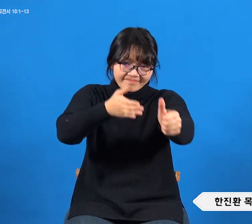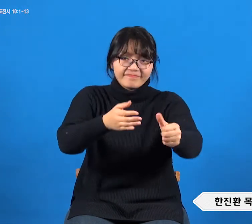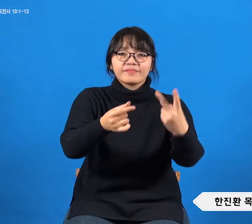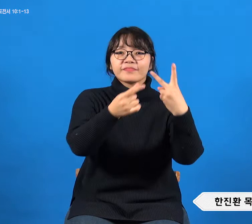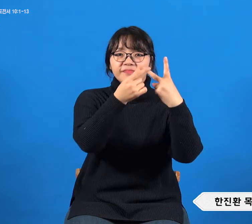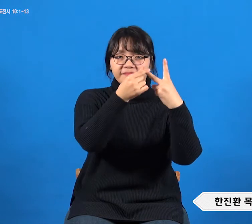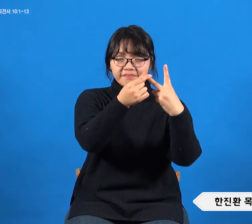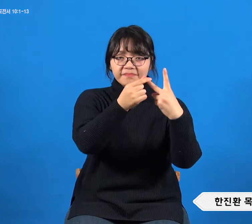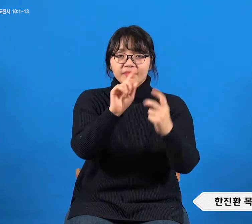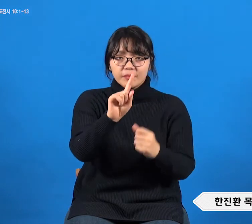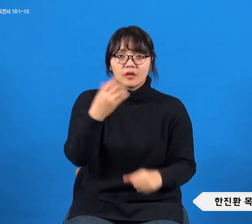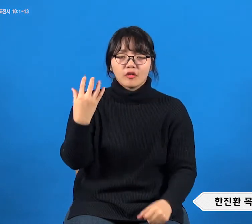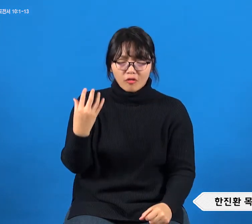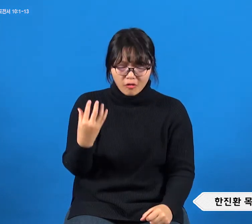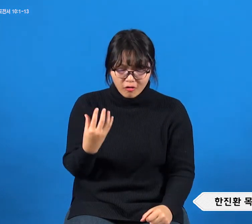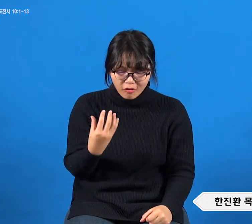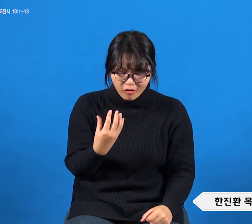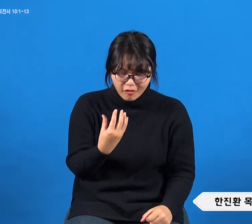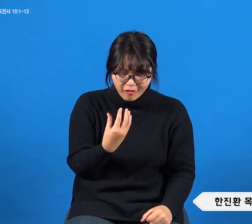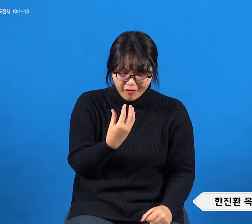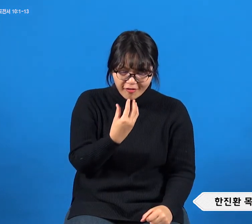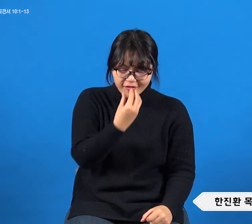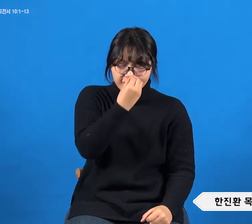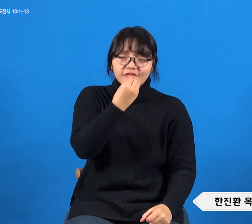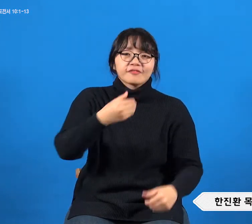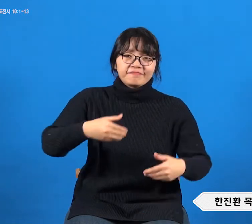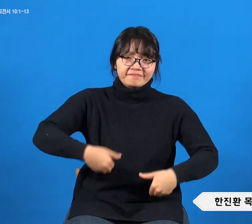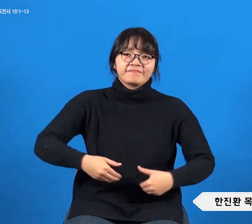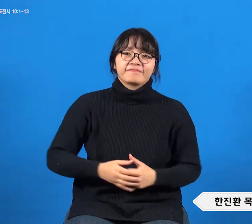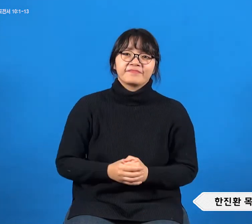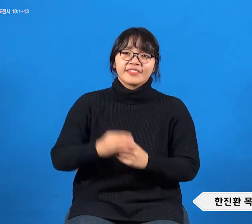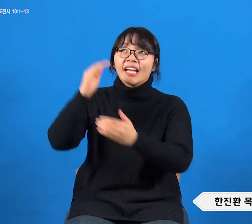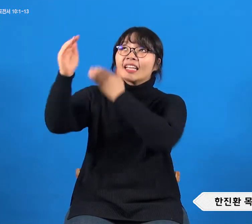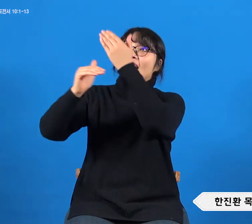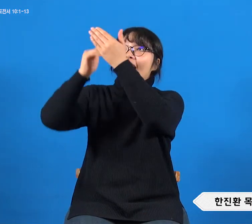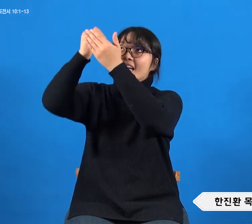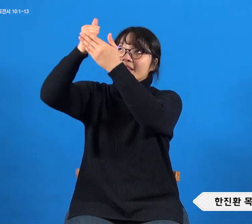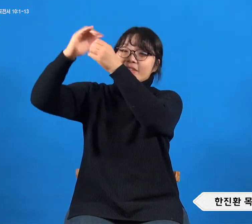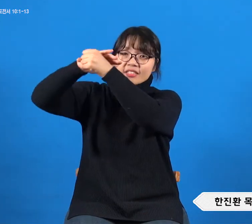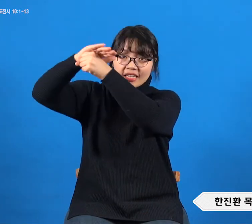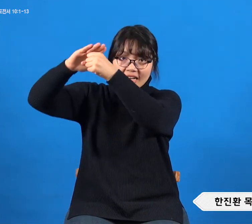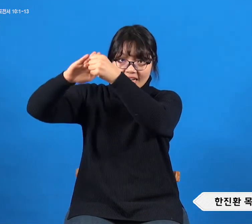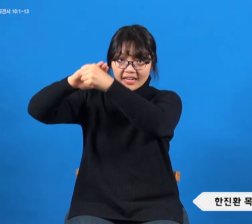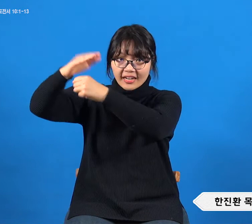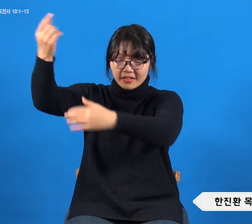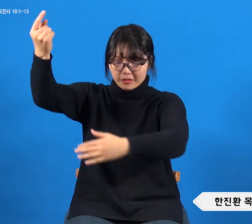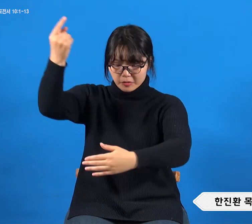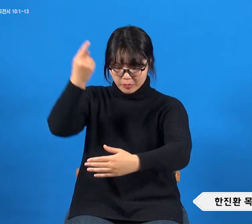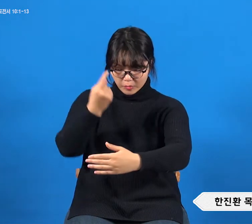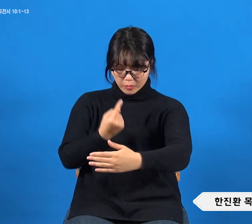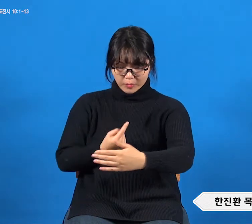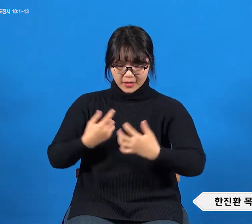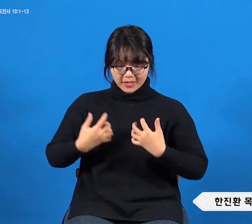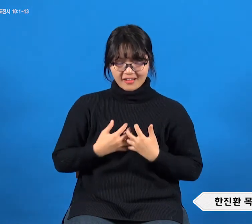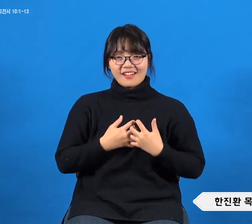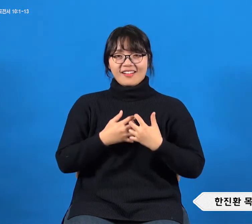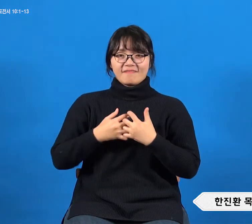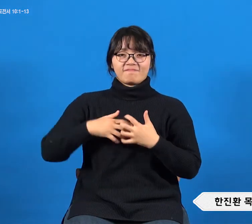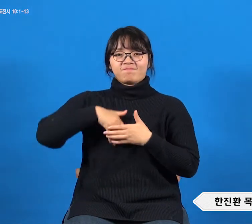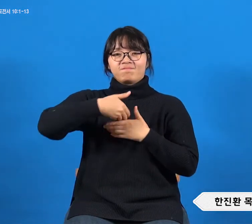둘째는 거룩한 정서로 충만해져야 됩니다. 하나님의 사랑이 내 가슴 속에 흘러넘쳐야